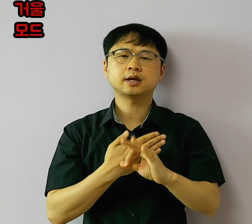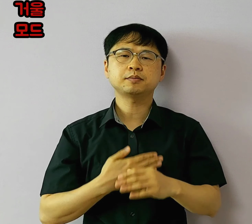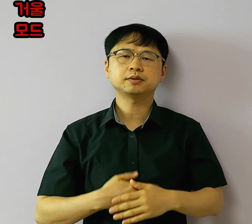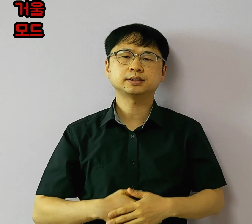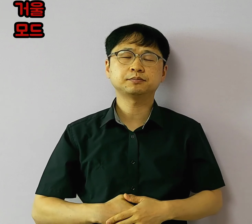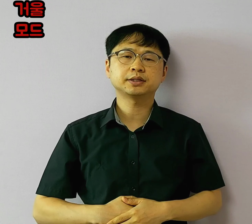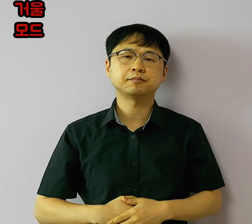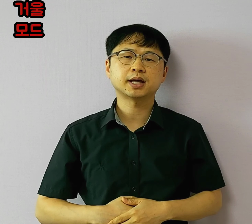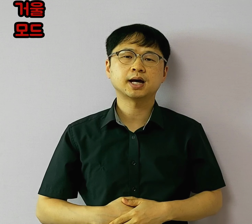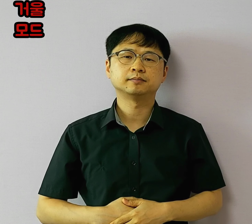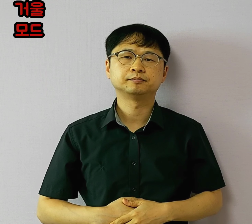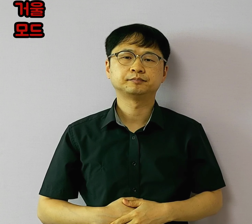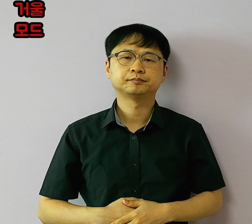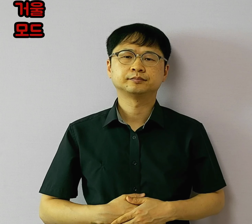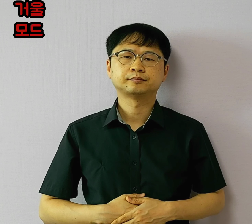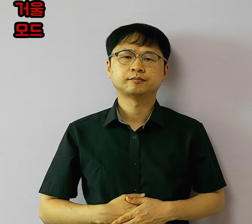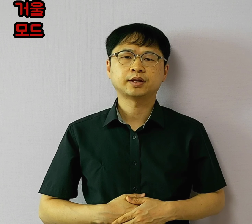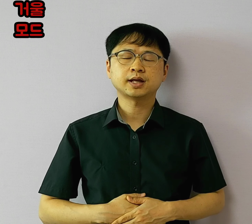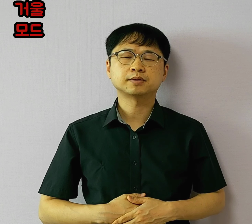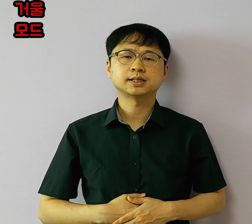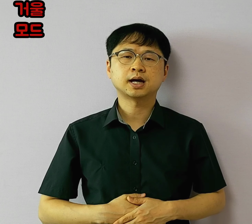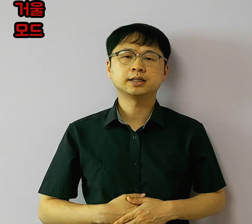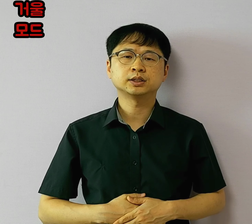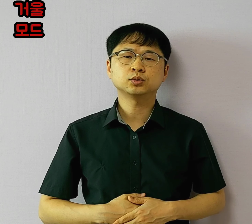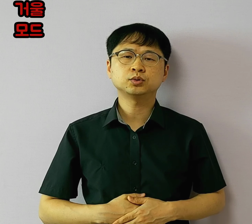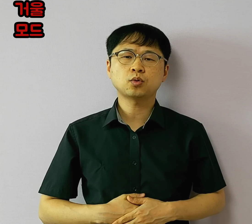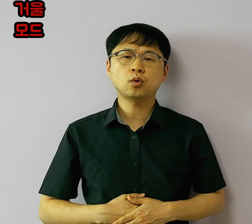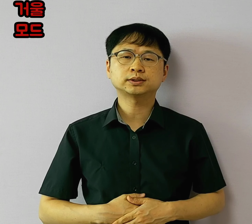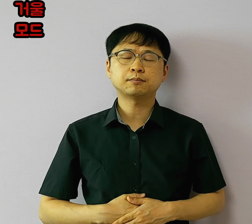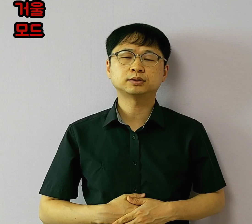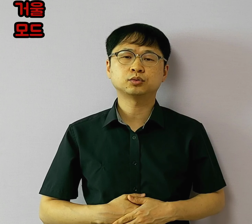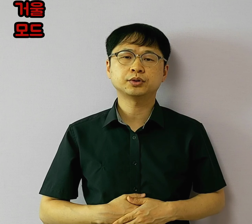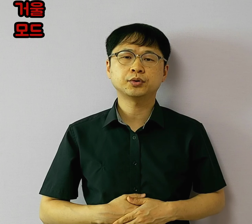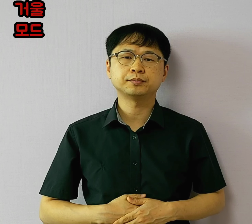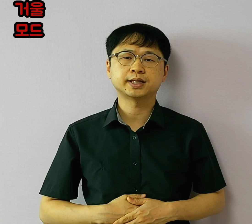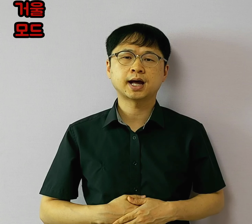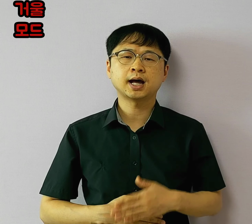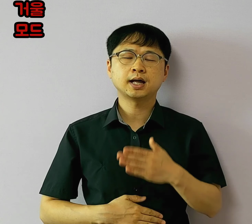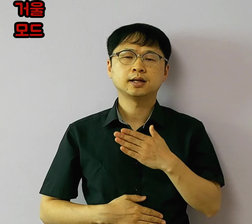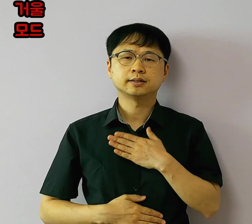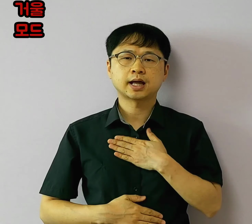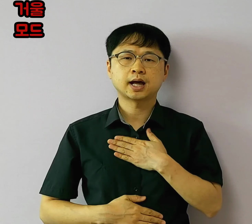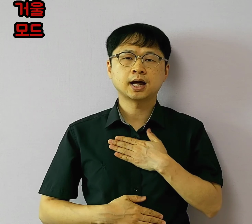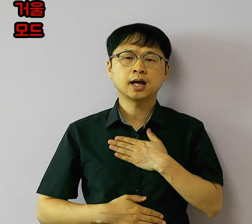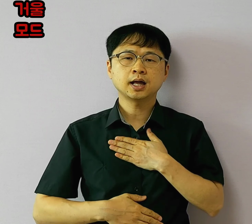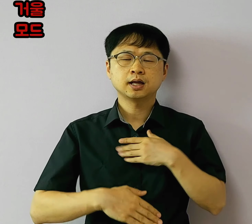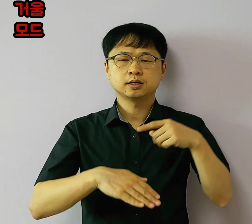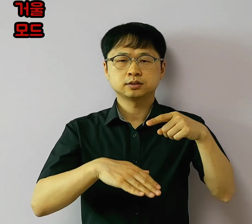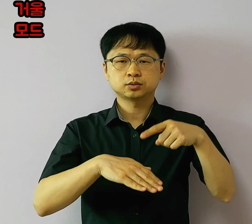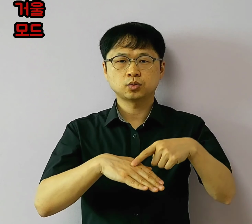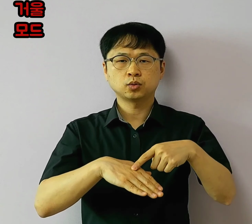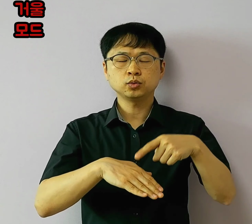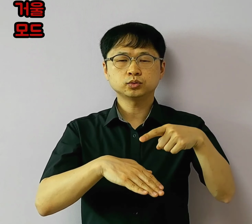이렇게 표현하시면 됩니다. 네, 다음 가사 내 손을 꼭 잡아주어요 입니다. 나,